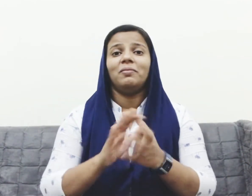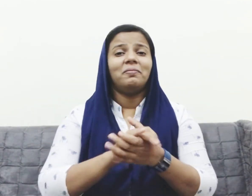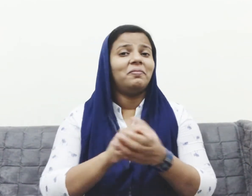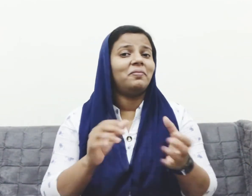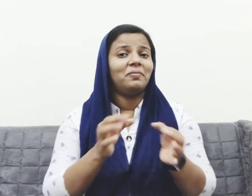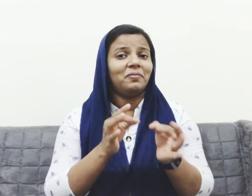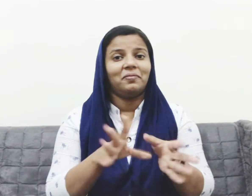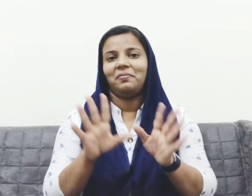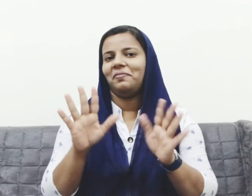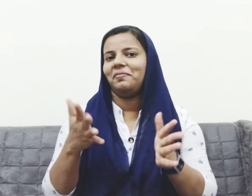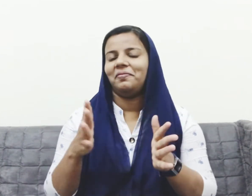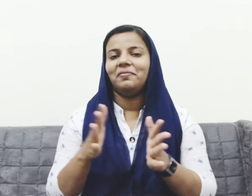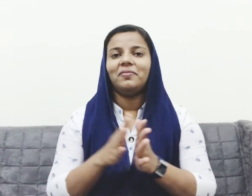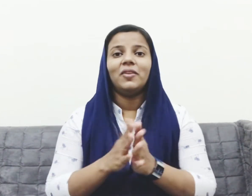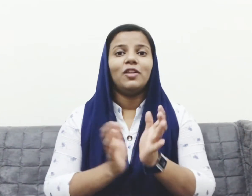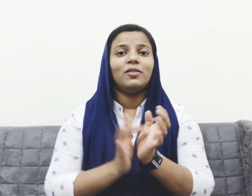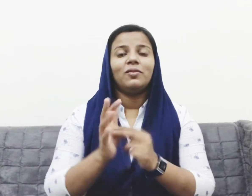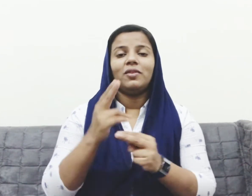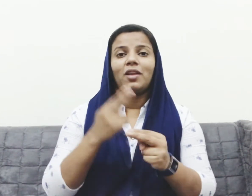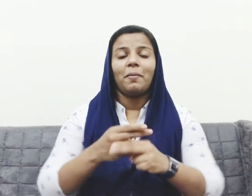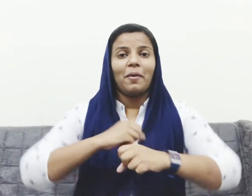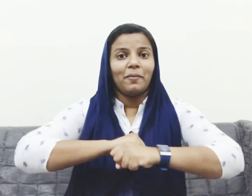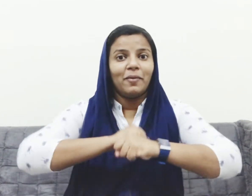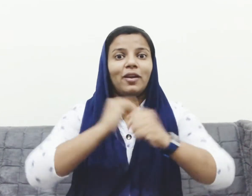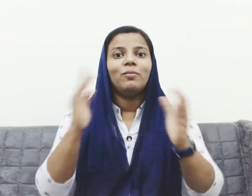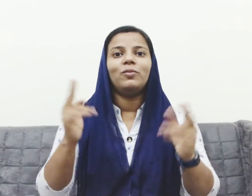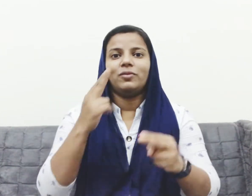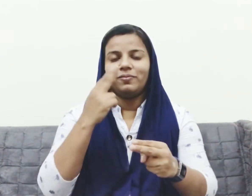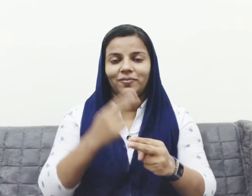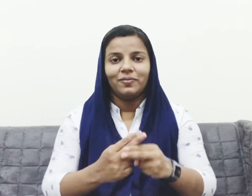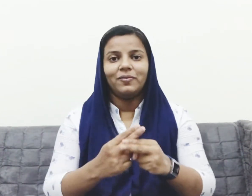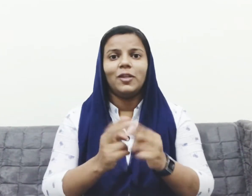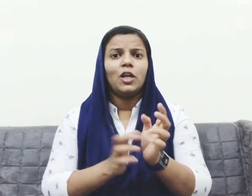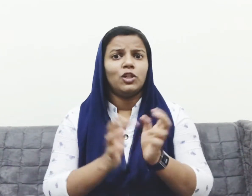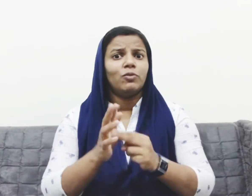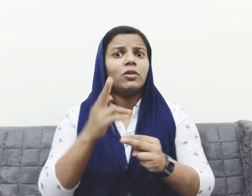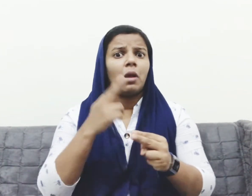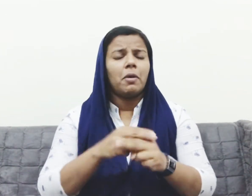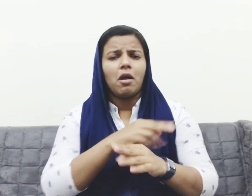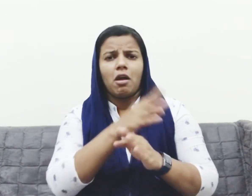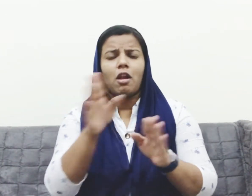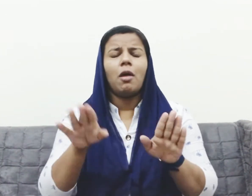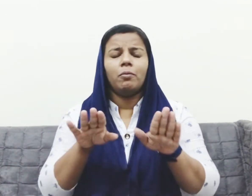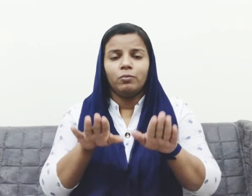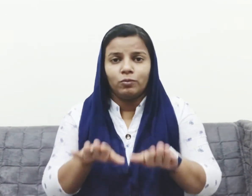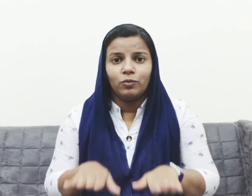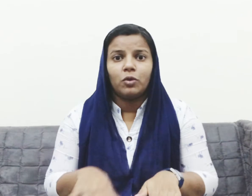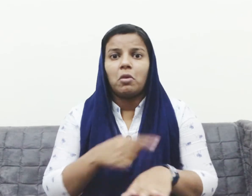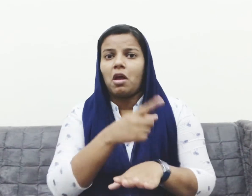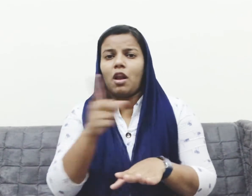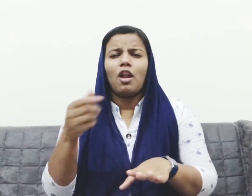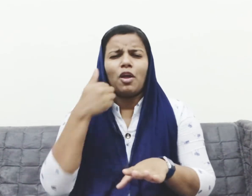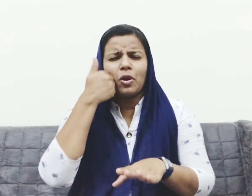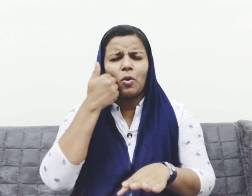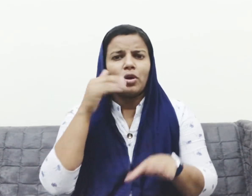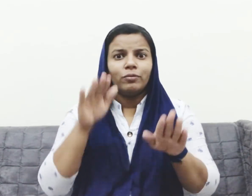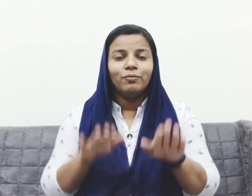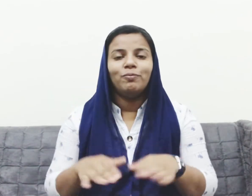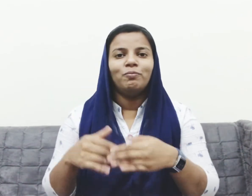ഒരിക്കലും തള്ളിക്കളയാത്തവനായ യേശു. ആ നാമം അത്ഭുതത്തിൻ്റെ നാമമാണ്. ആ നാമത്തിൽ സകല മുട്ടും മടങ്ങും. ആ നാമത്തിൽ സകല രോഗങ്ങളും കീഴടങ്ങും.